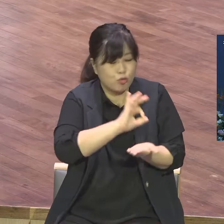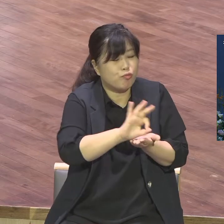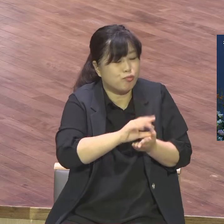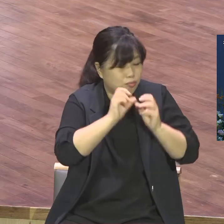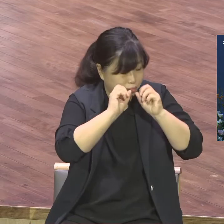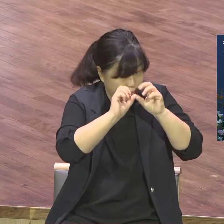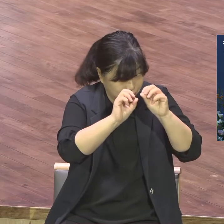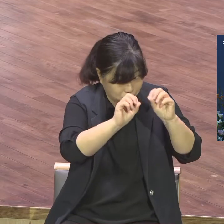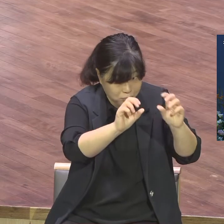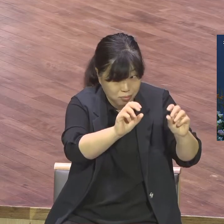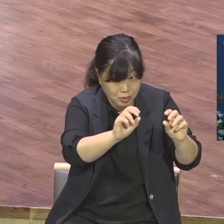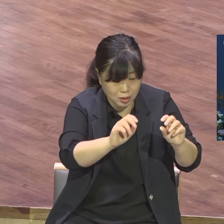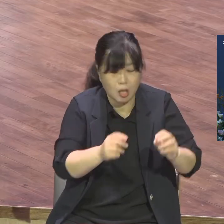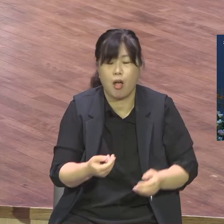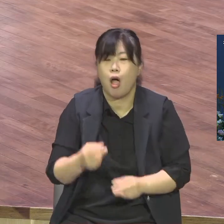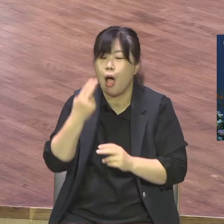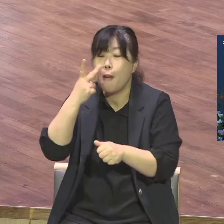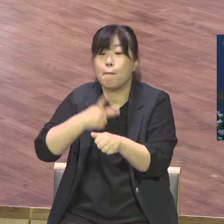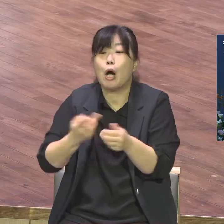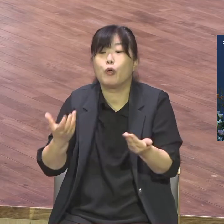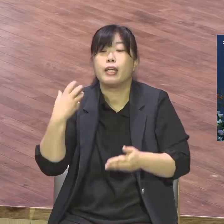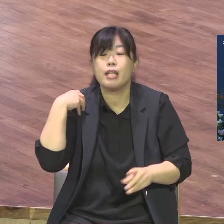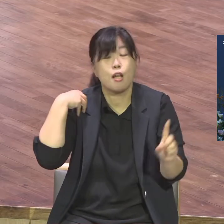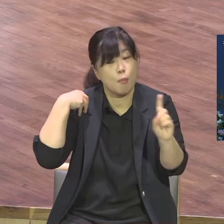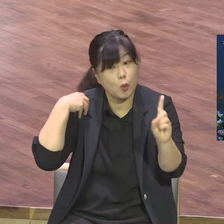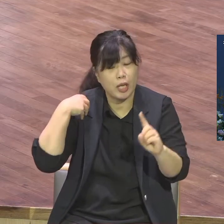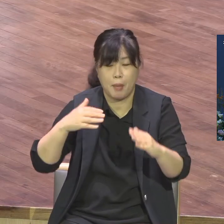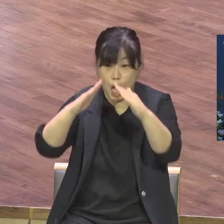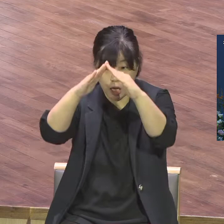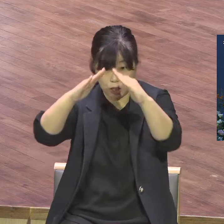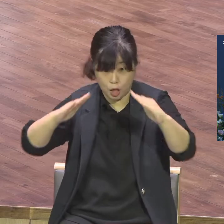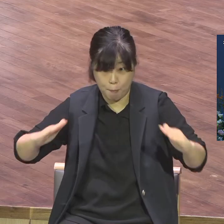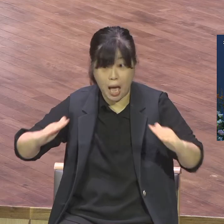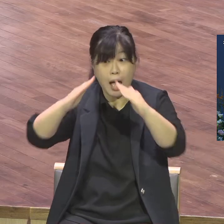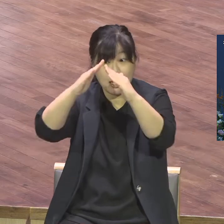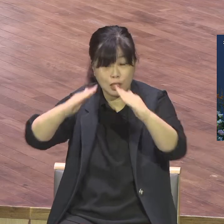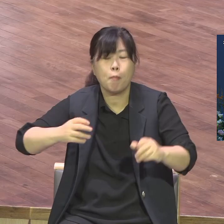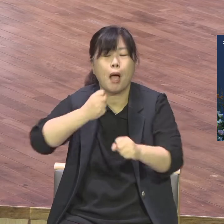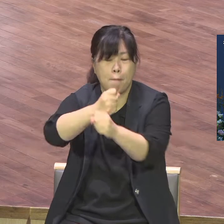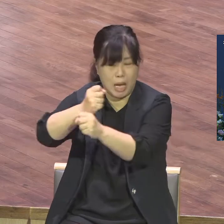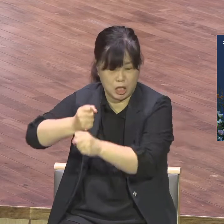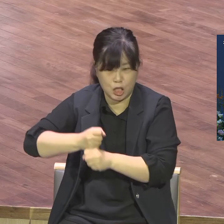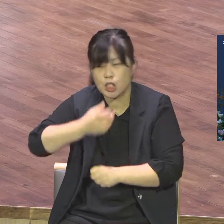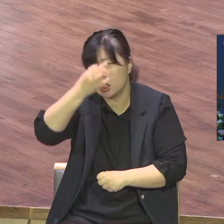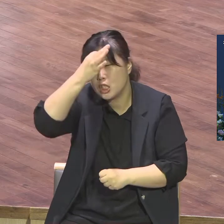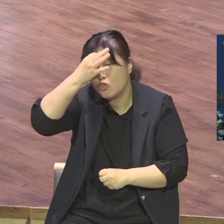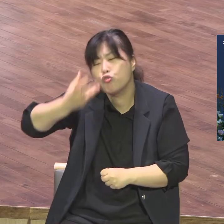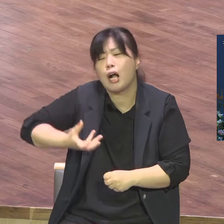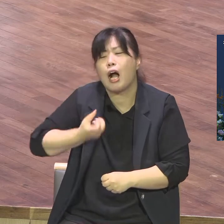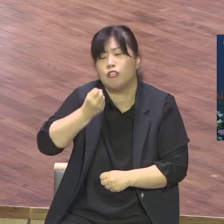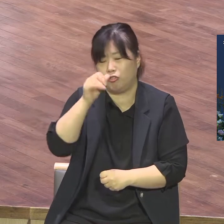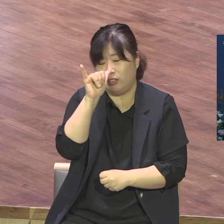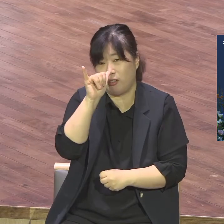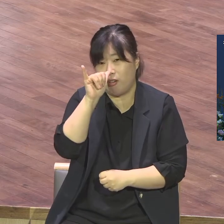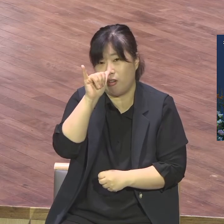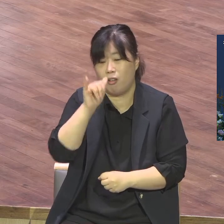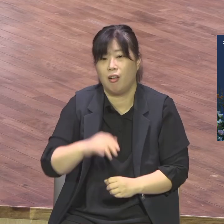천막을 만들어가지고 천막을 만들어서 팔면서 그렇게 선교 활동했어요. 그래서